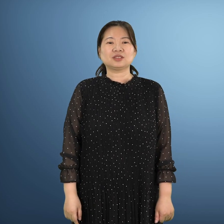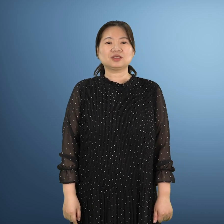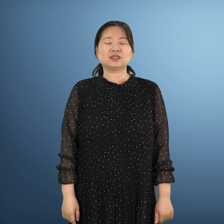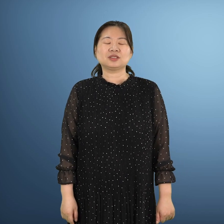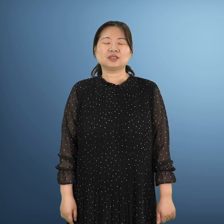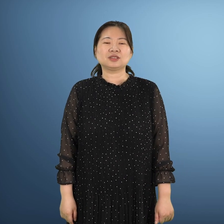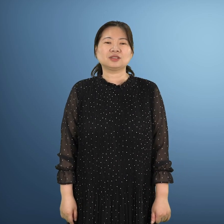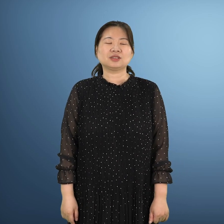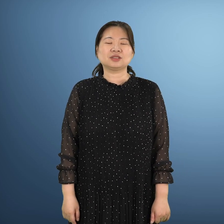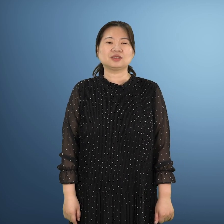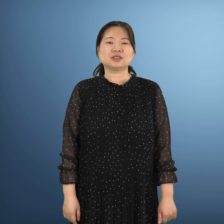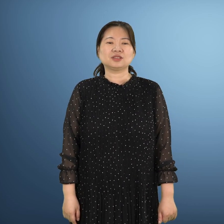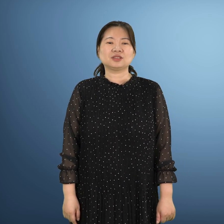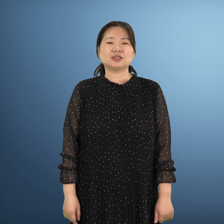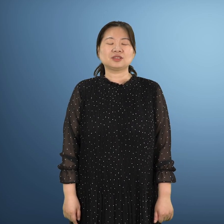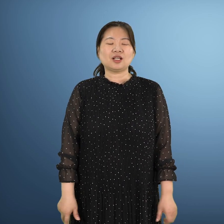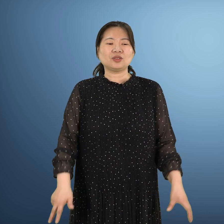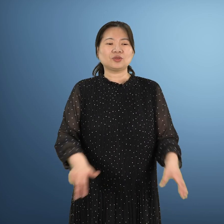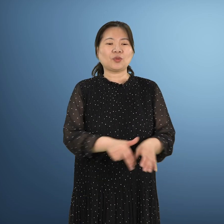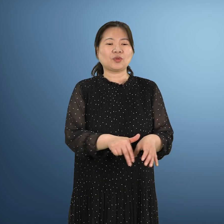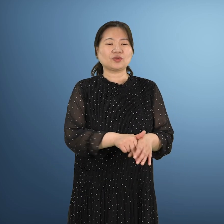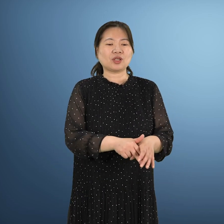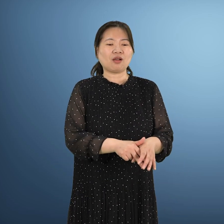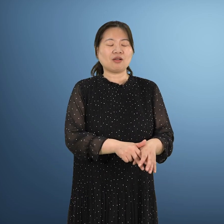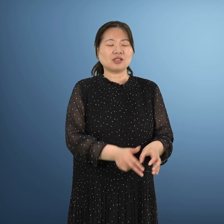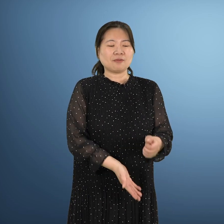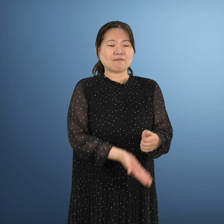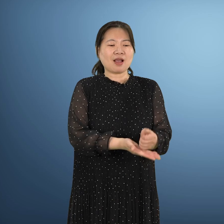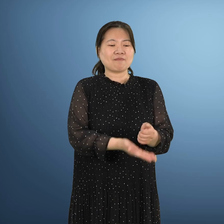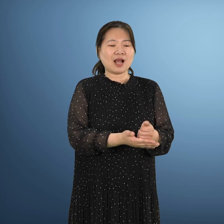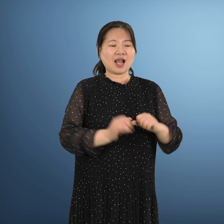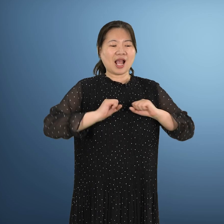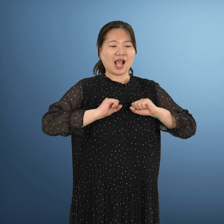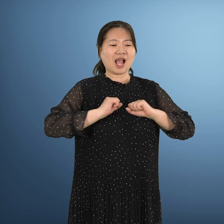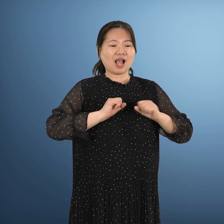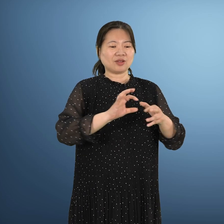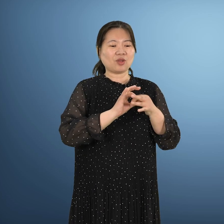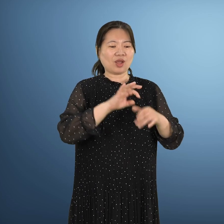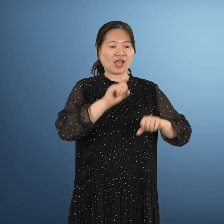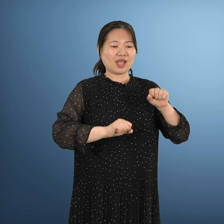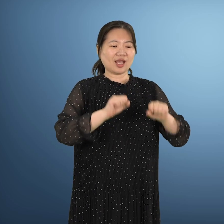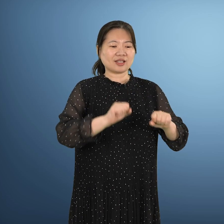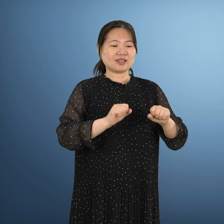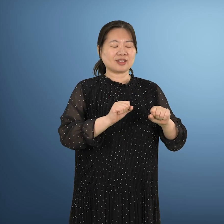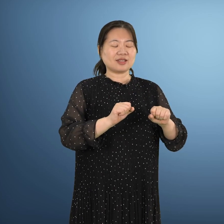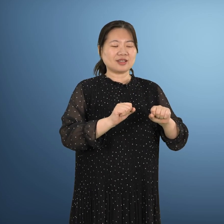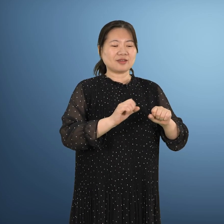치성과 종교적 열심을 통해서 행위를 통하여